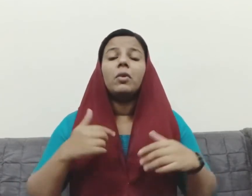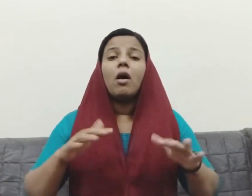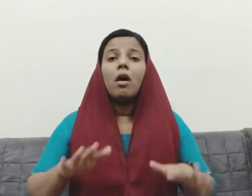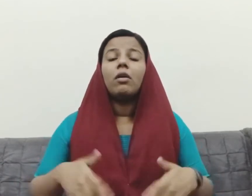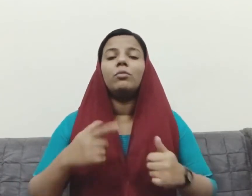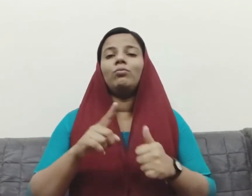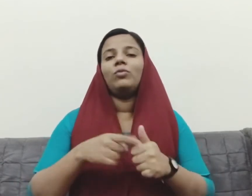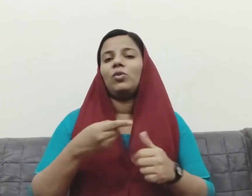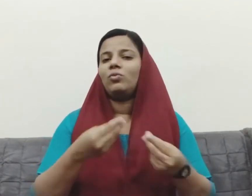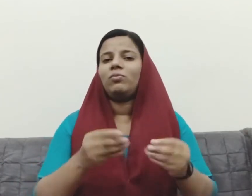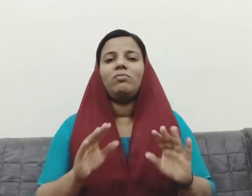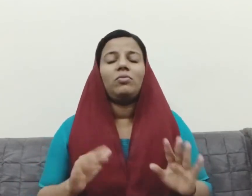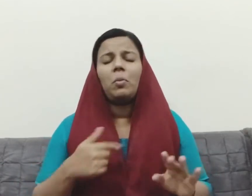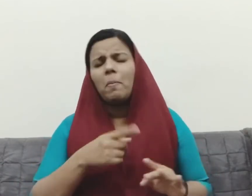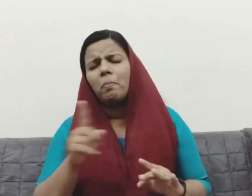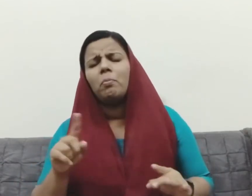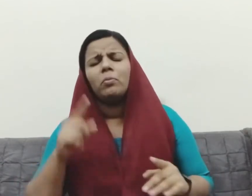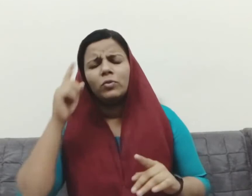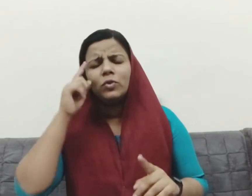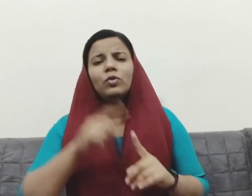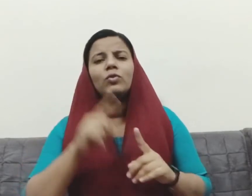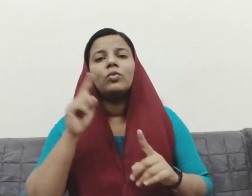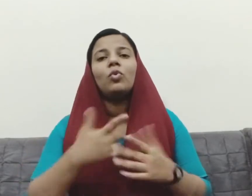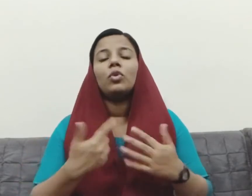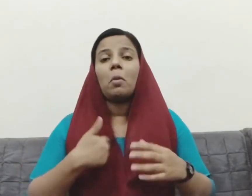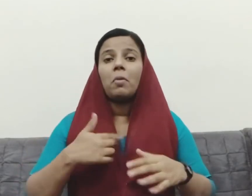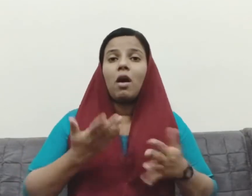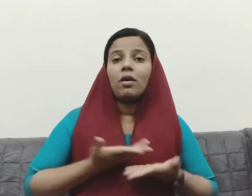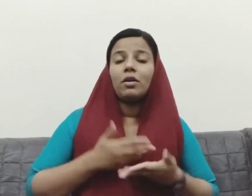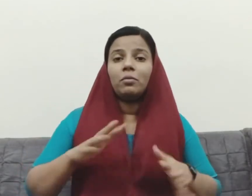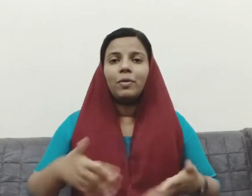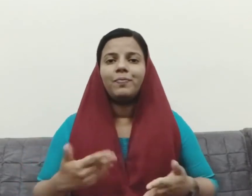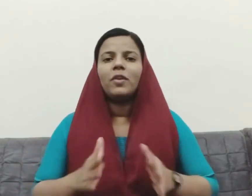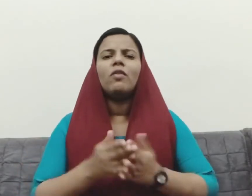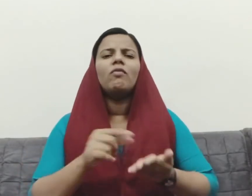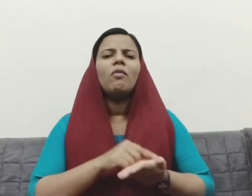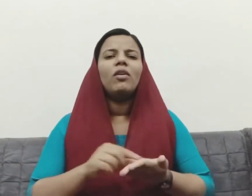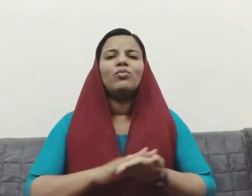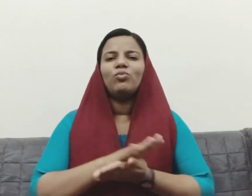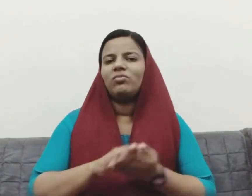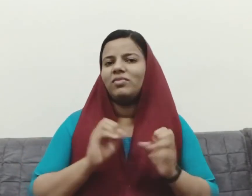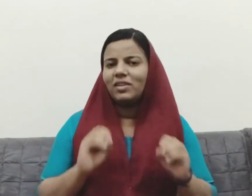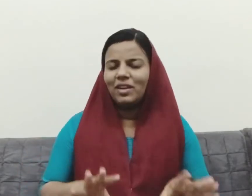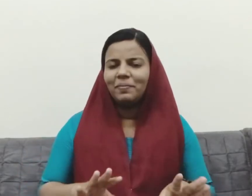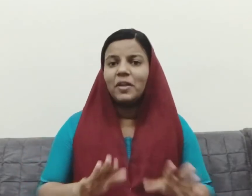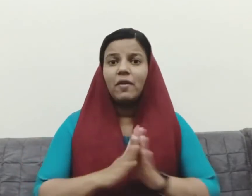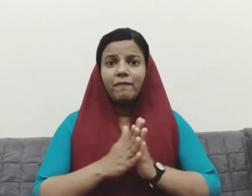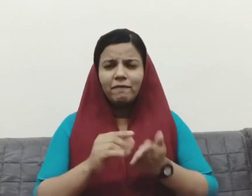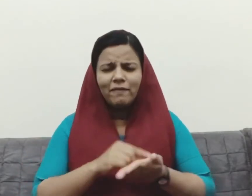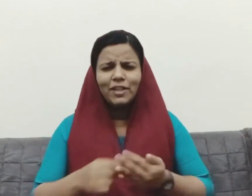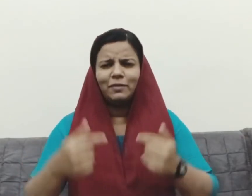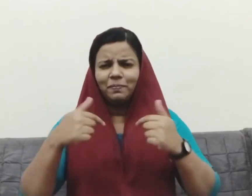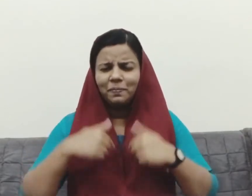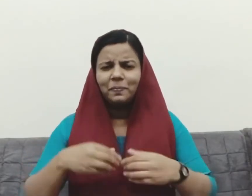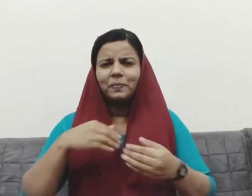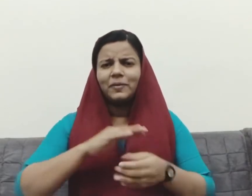നമ്മുടെ ആഗ്രഹങ്ങൾക്ക് പ്രാധാന്യം, നമ്മുടെ താല്പര്യങ്ങൾ. കാരണം എന്നാ അറിയോ, വചനപ്രകാരം നമ്മളെ ശുദ്ധീകരിക്കുന്നില്ല. വചനം കൊടുക്കുന്നതനുസരിച്ച് എന്തു